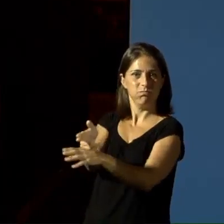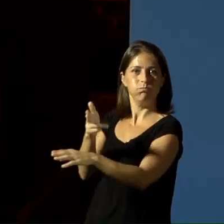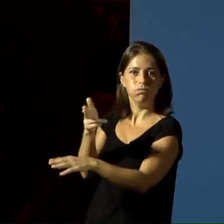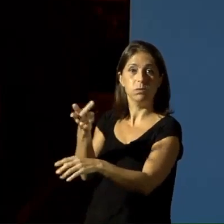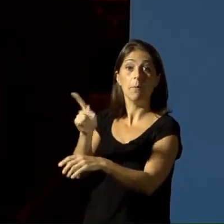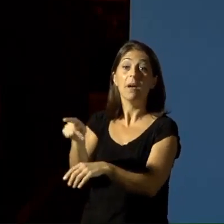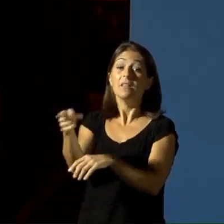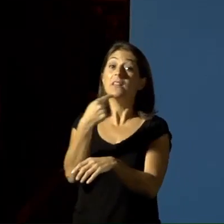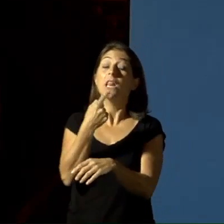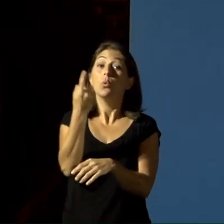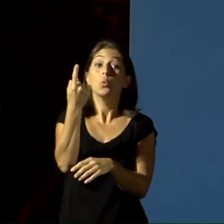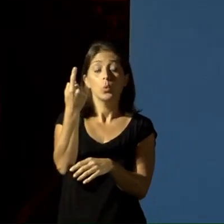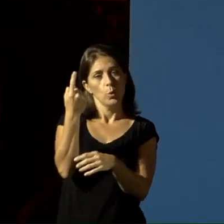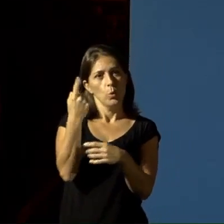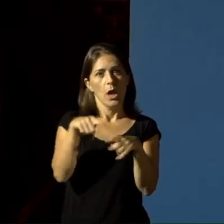súas